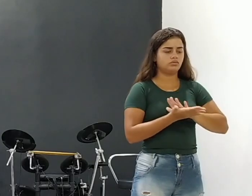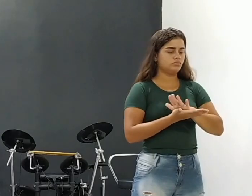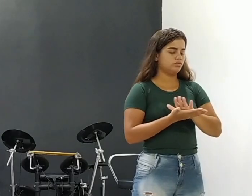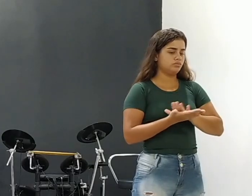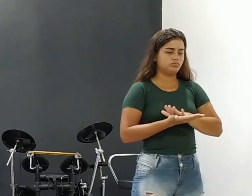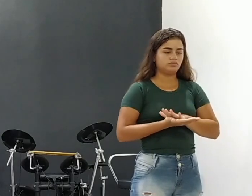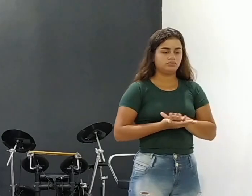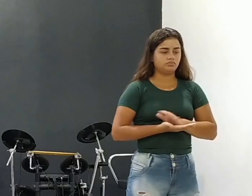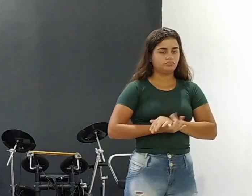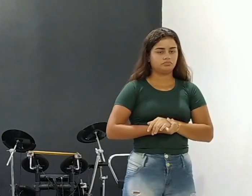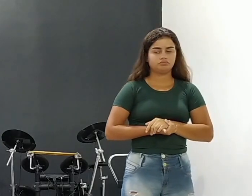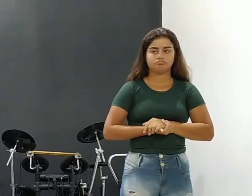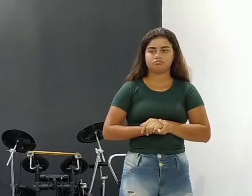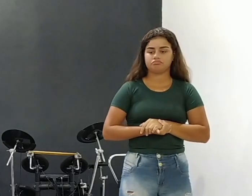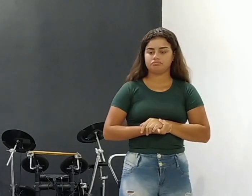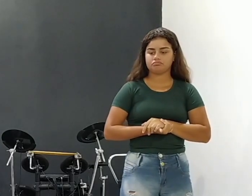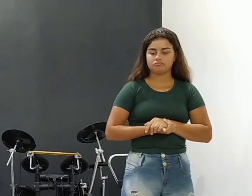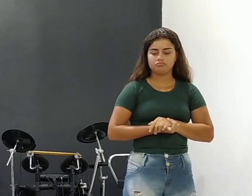Aqui que está.